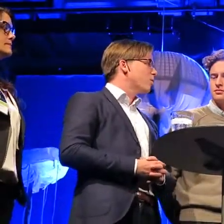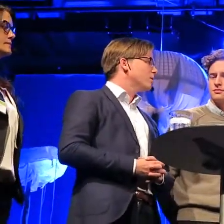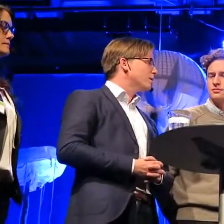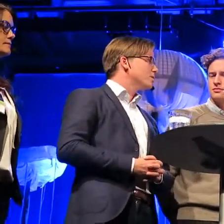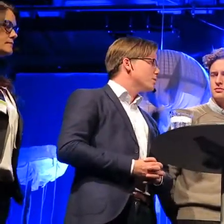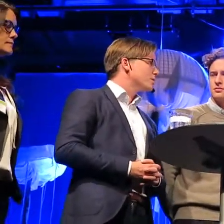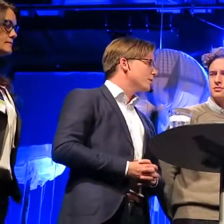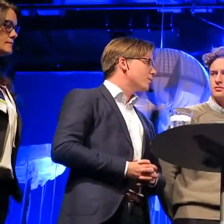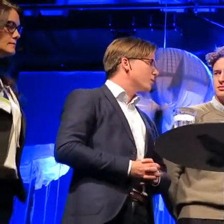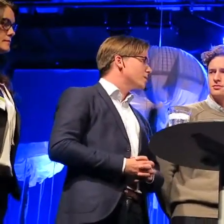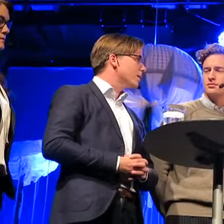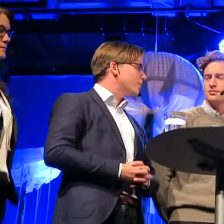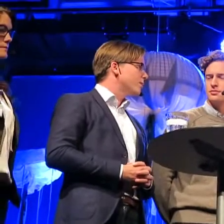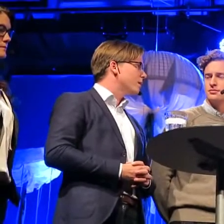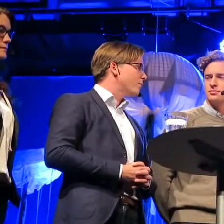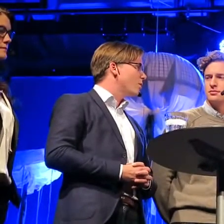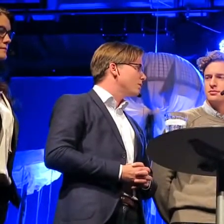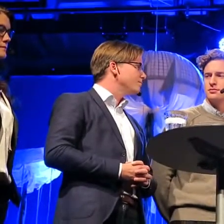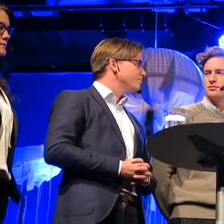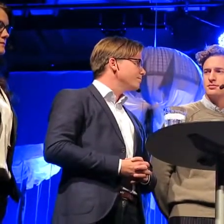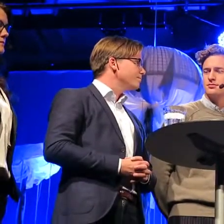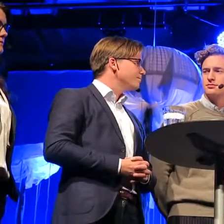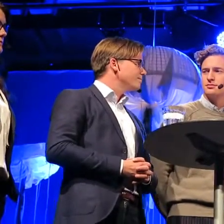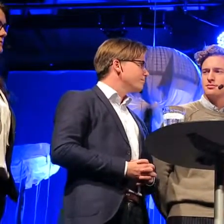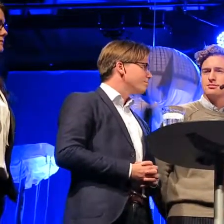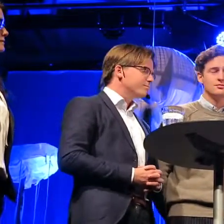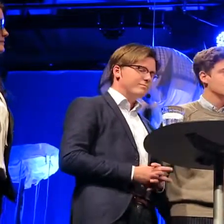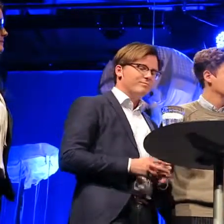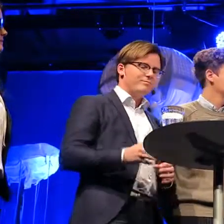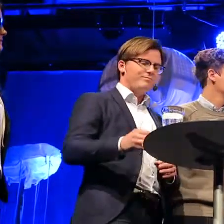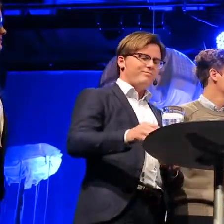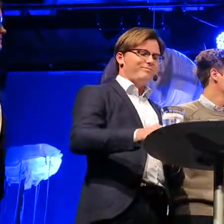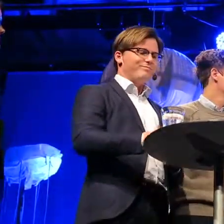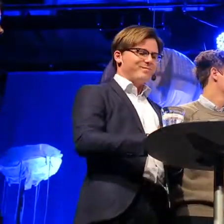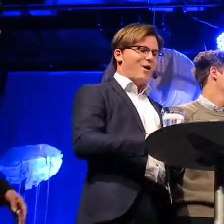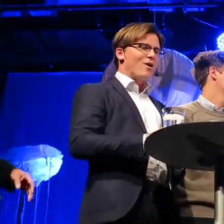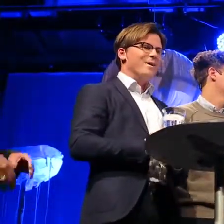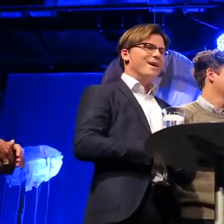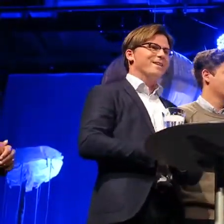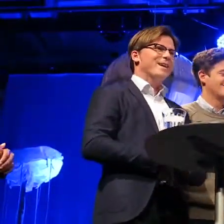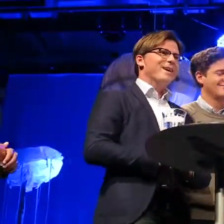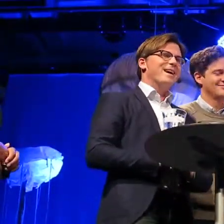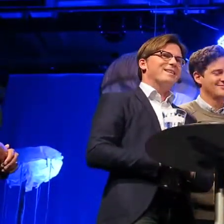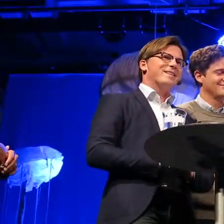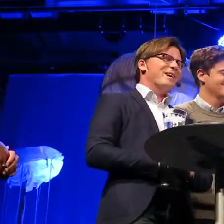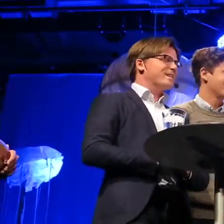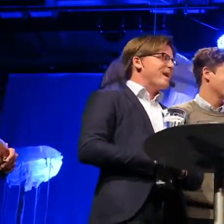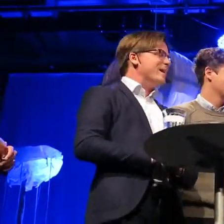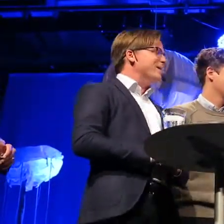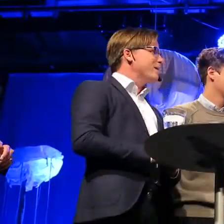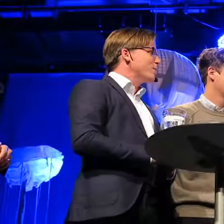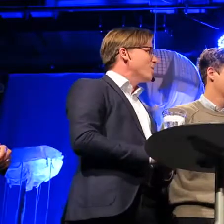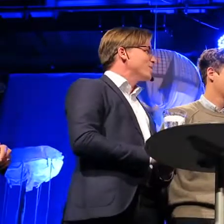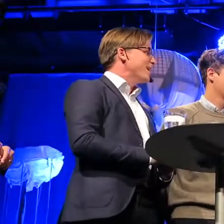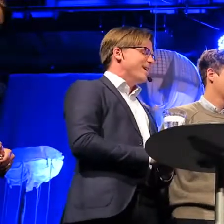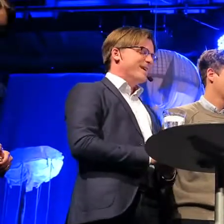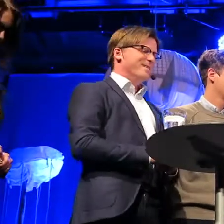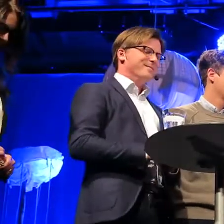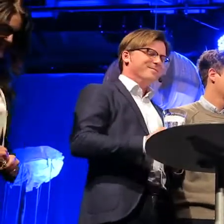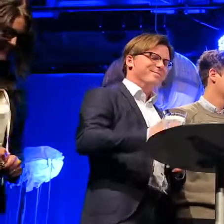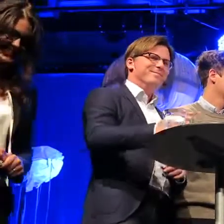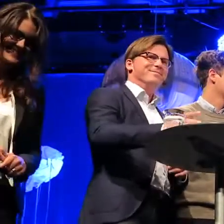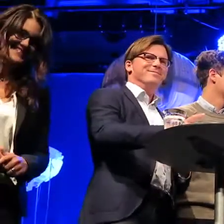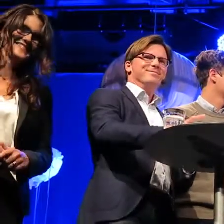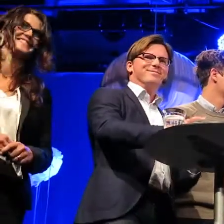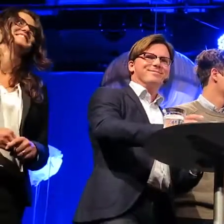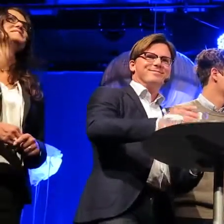fast i ett föråldrat synsätt där man tycker att det är väldigt farligt. Nu är jag frestad, jag ska försöka hålla mig. Ja, men är det från